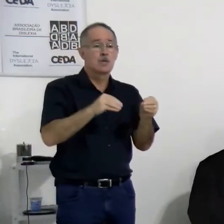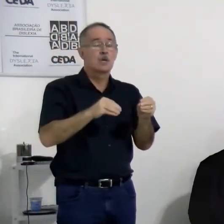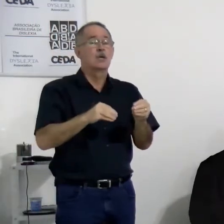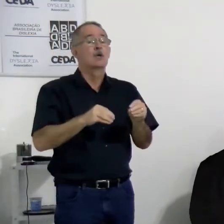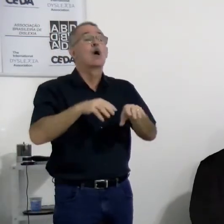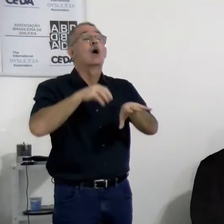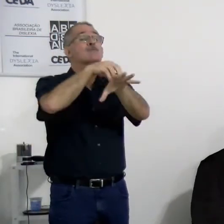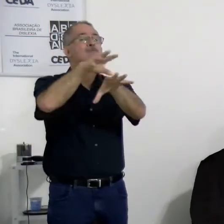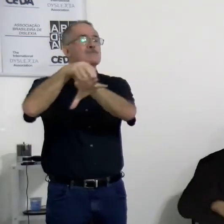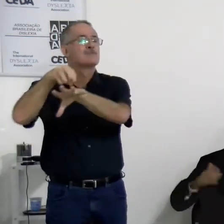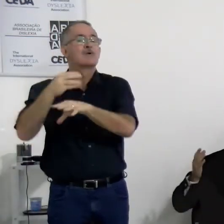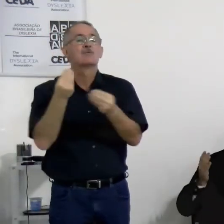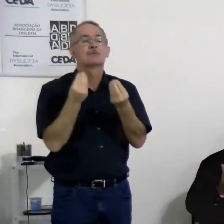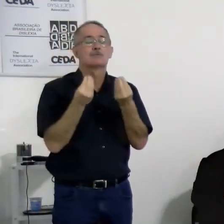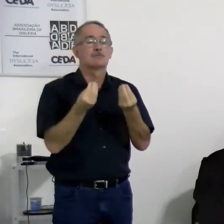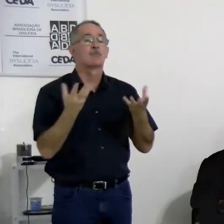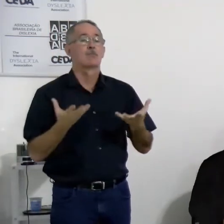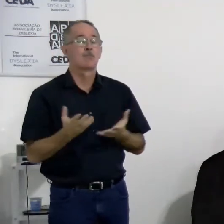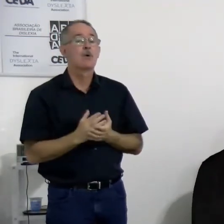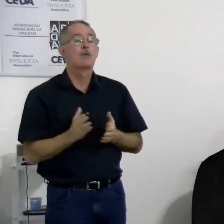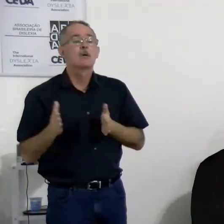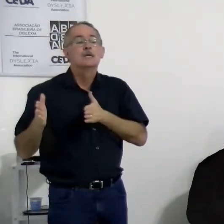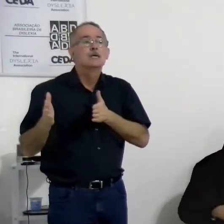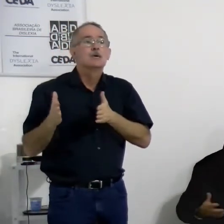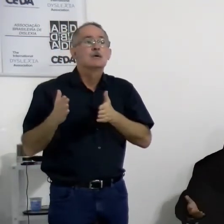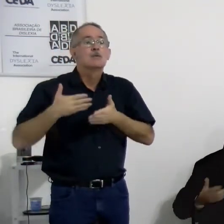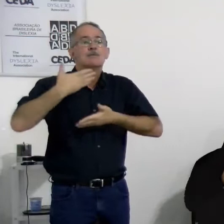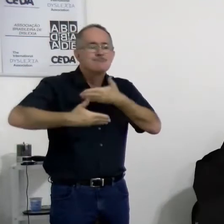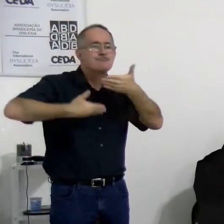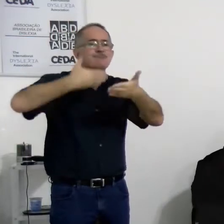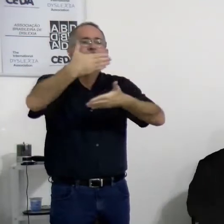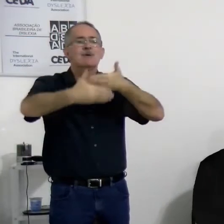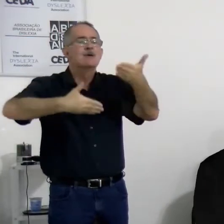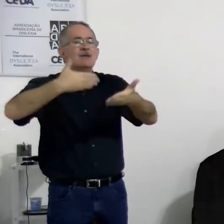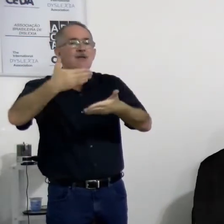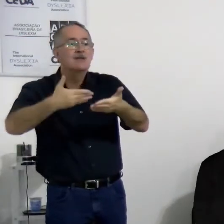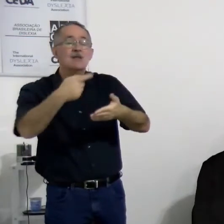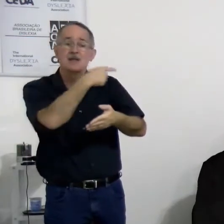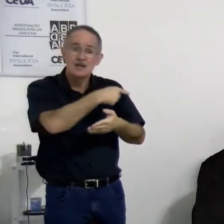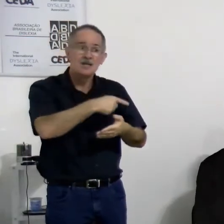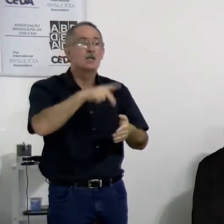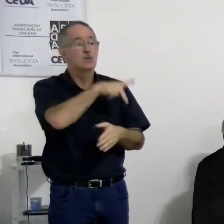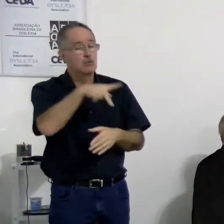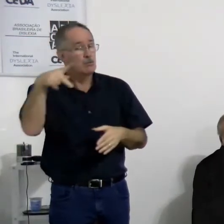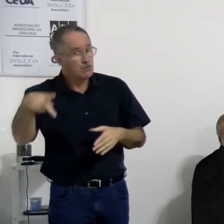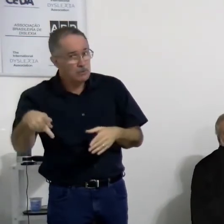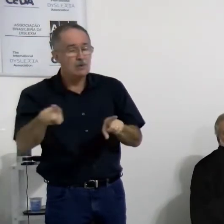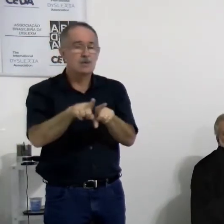compartilhar conosco o caminho dele neste campo como fonoaudiólogo, como professor